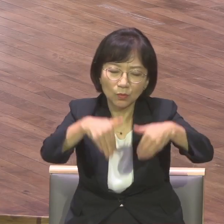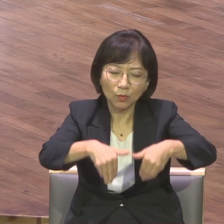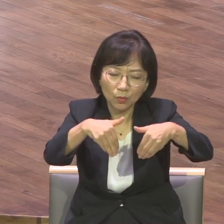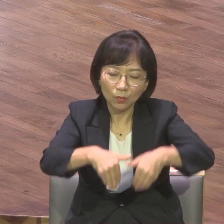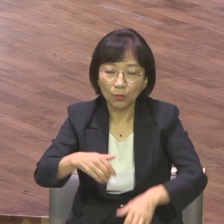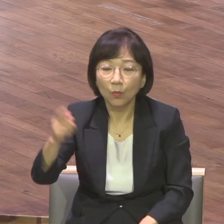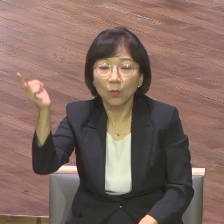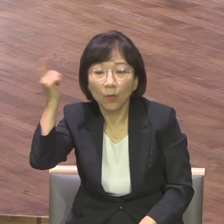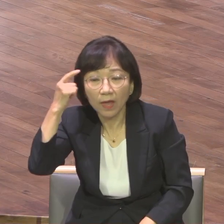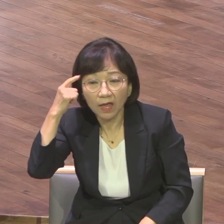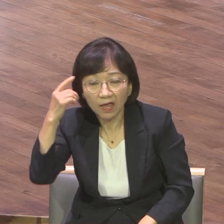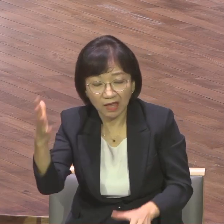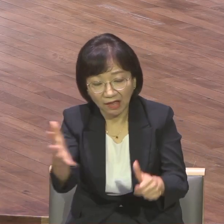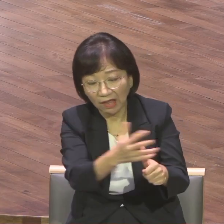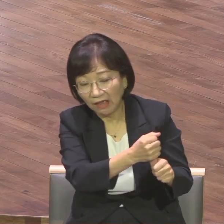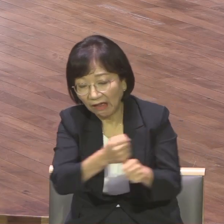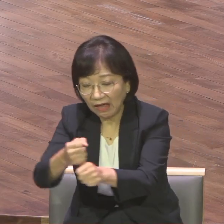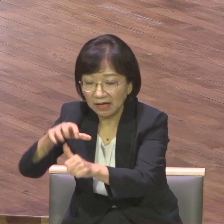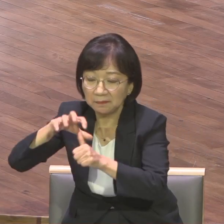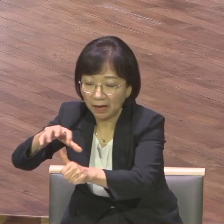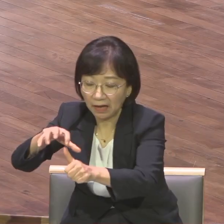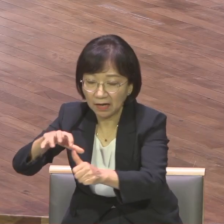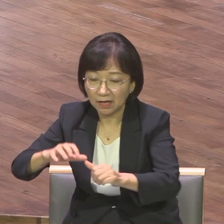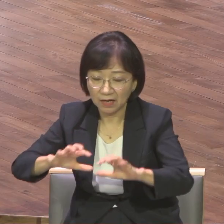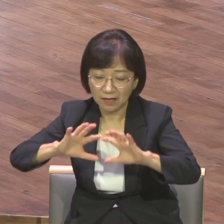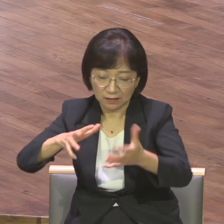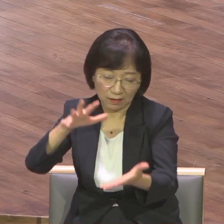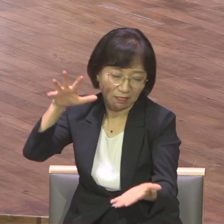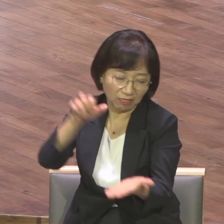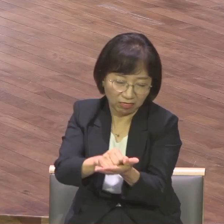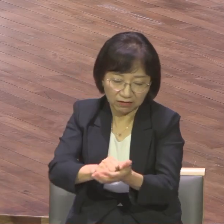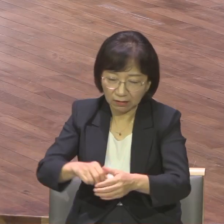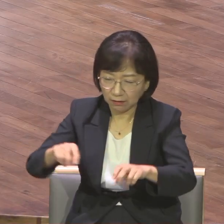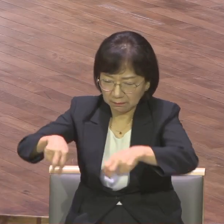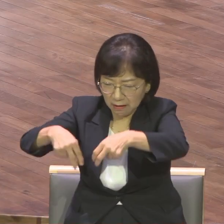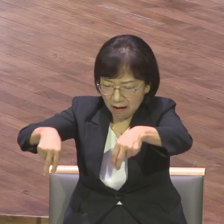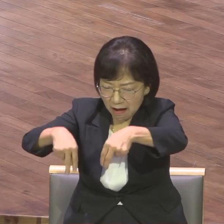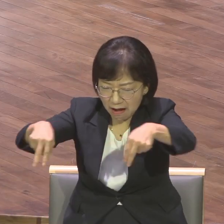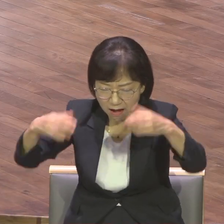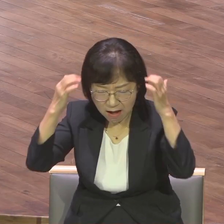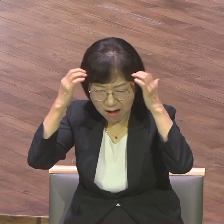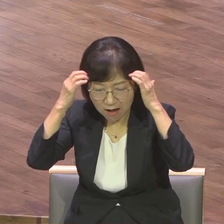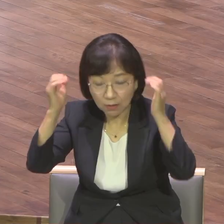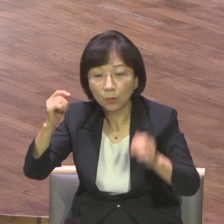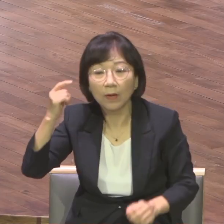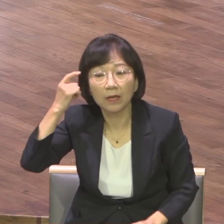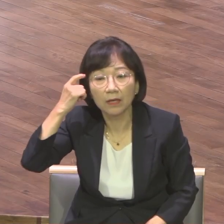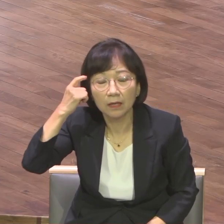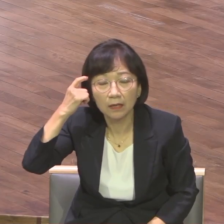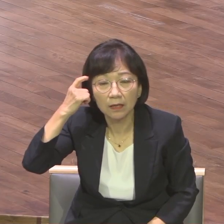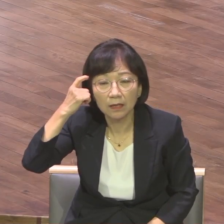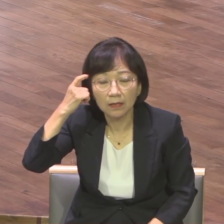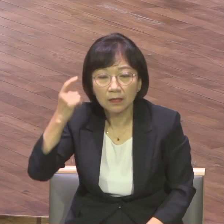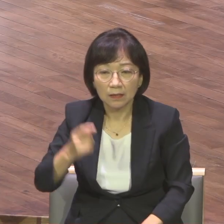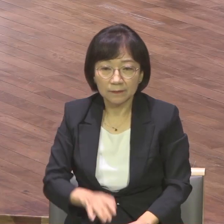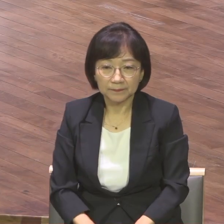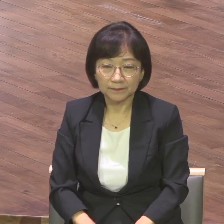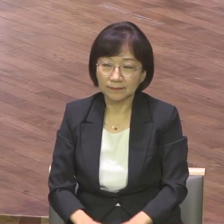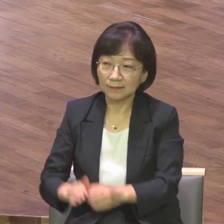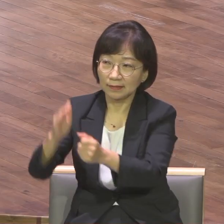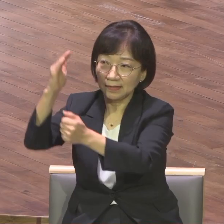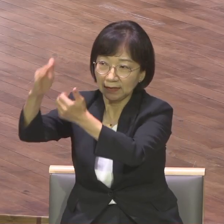왜 포로, 속국, 유리방황하는 그런 삶을 살았던 이유가 뭐냐?